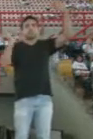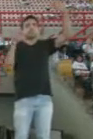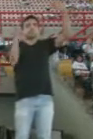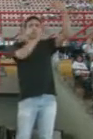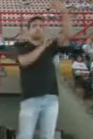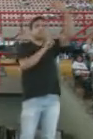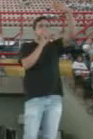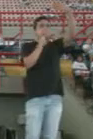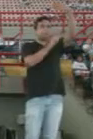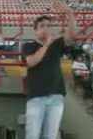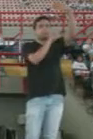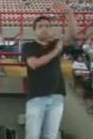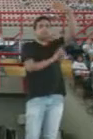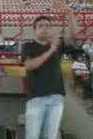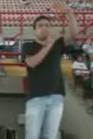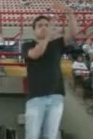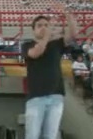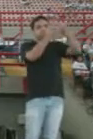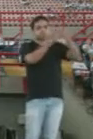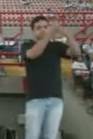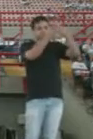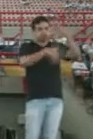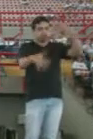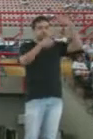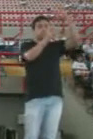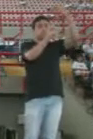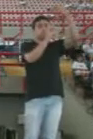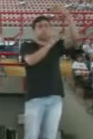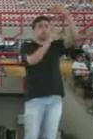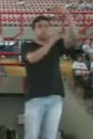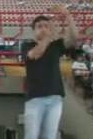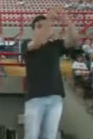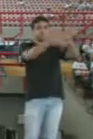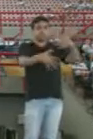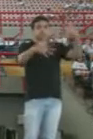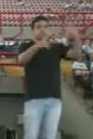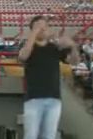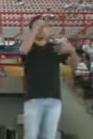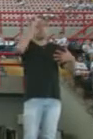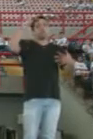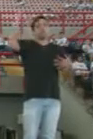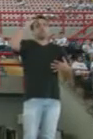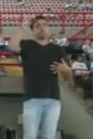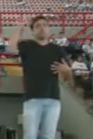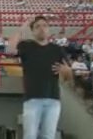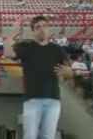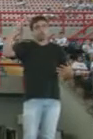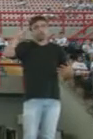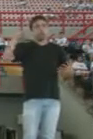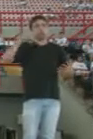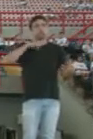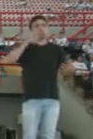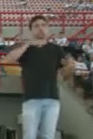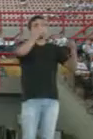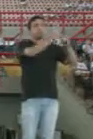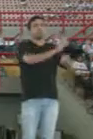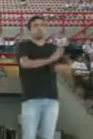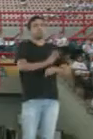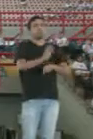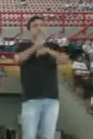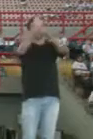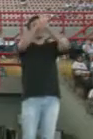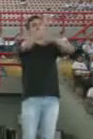Aí você clica em brasileira. Na hora que você clica em brasileira, aparecem os autores. Só que tem os autores de cada estado,